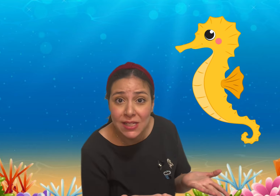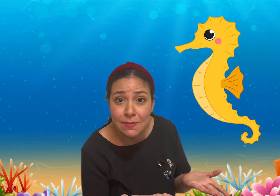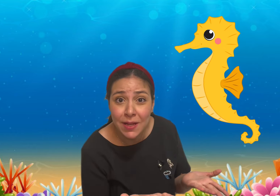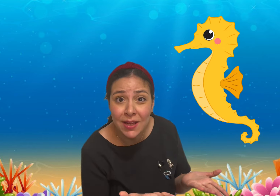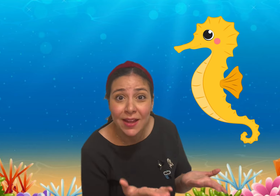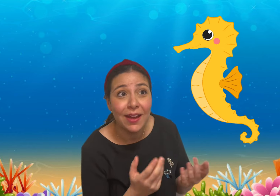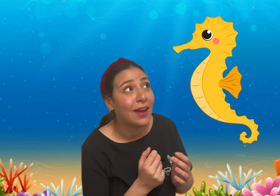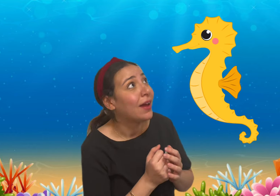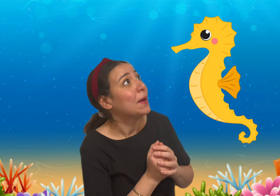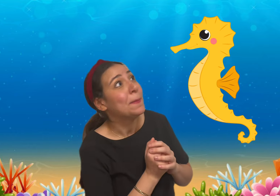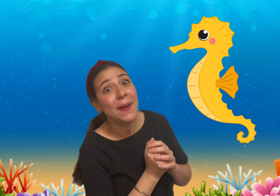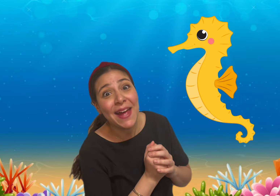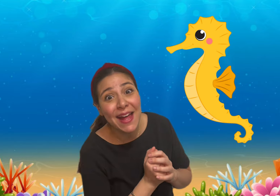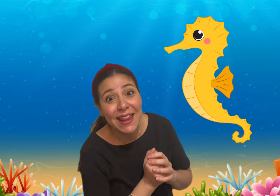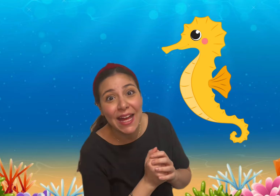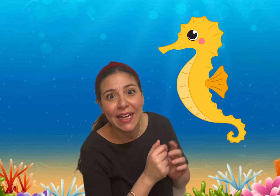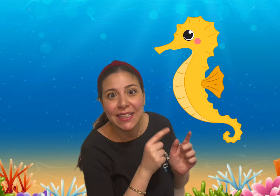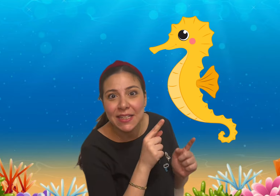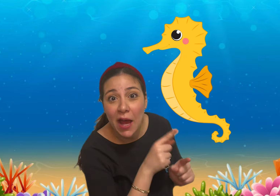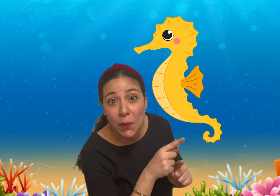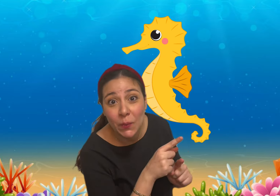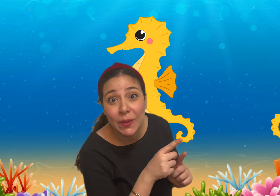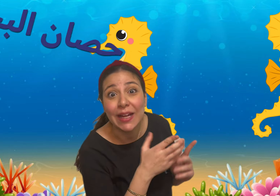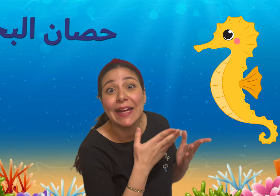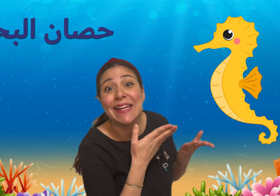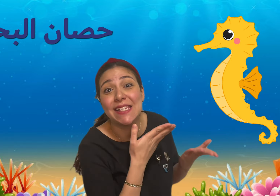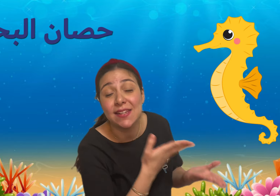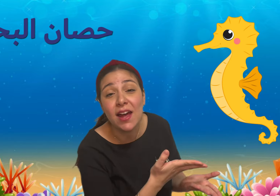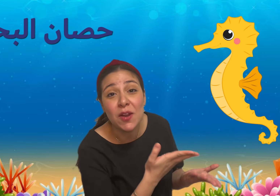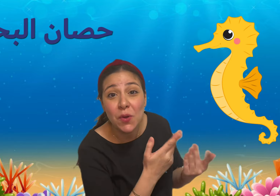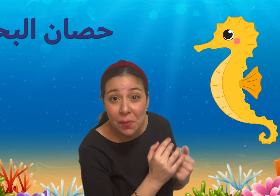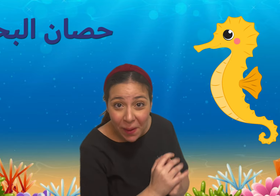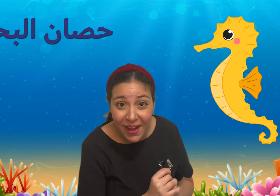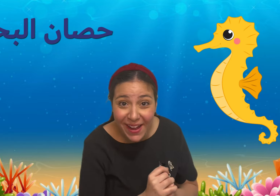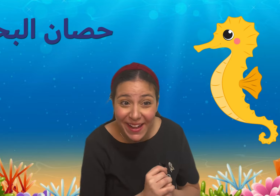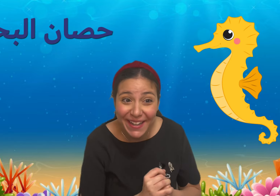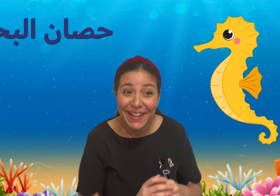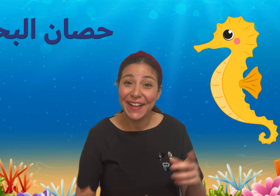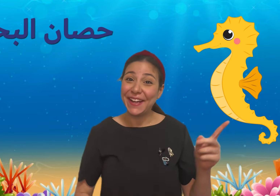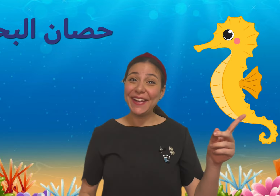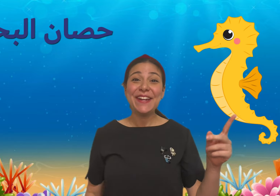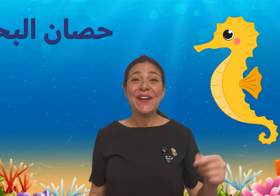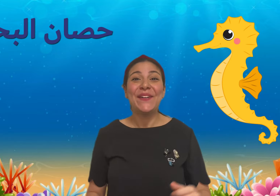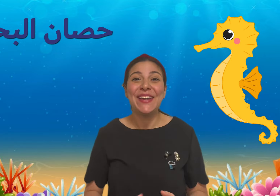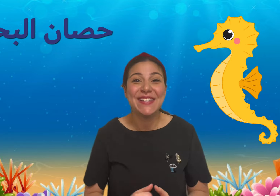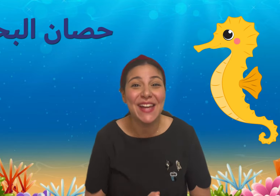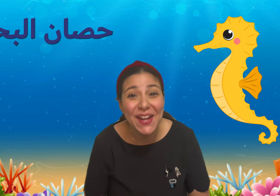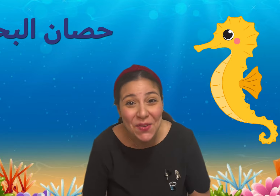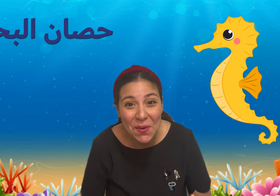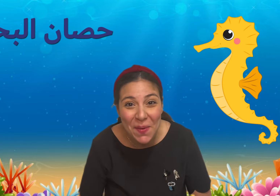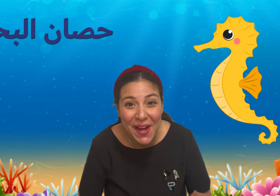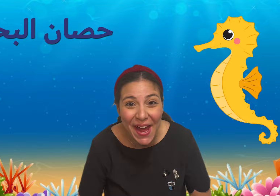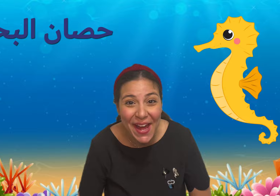اسمه؟ ما هذا؟ إنه حصان البحر إنه حصان البحر